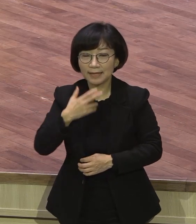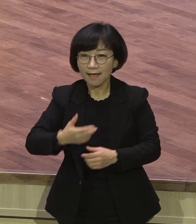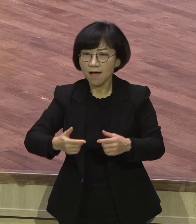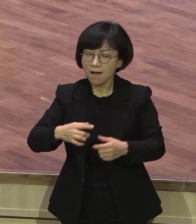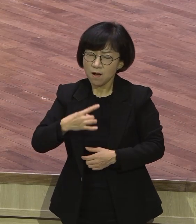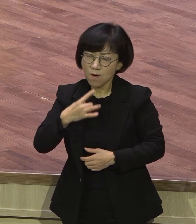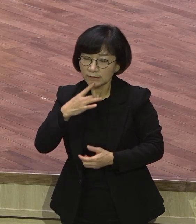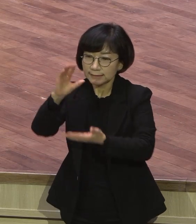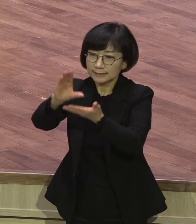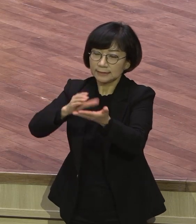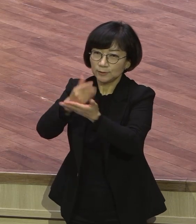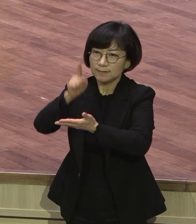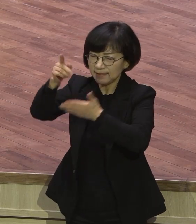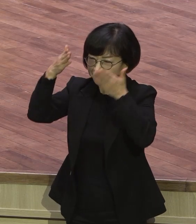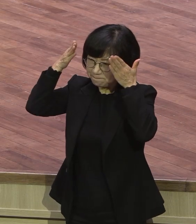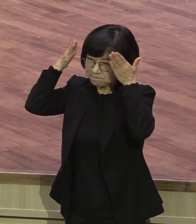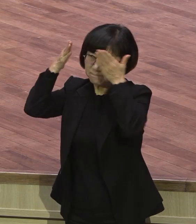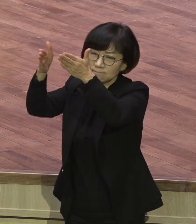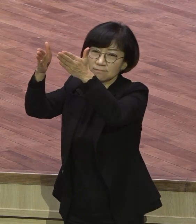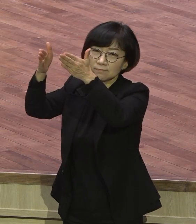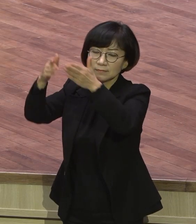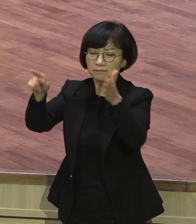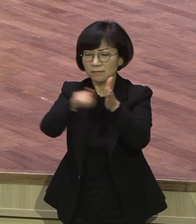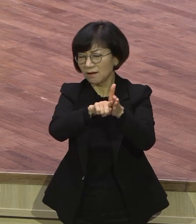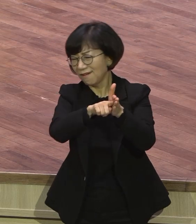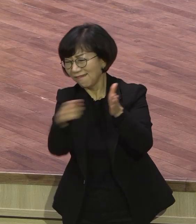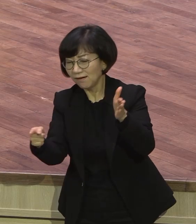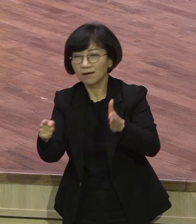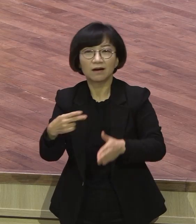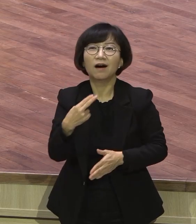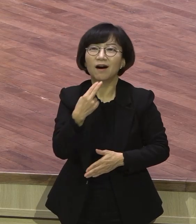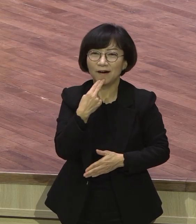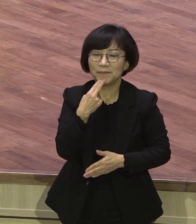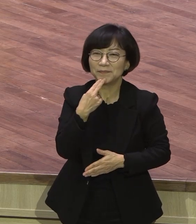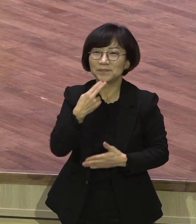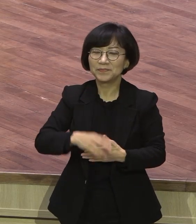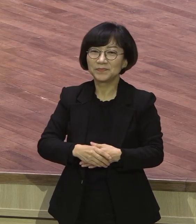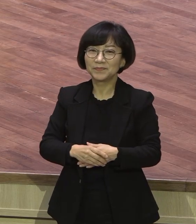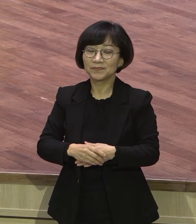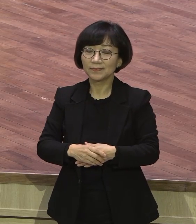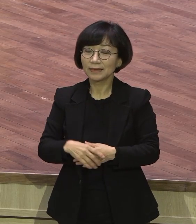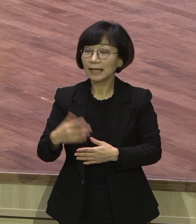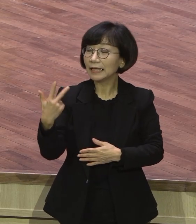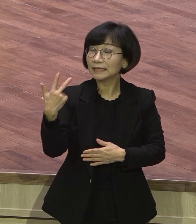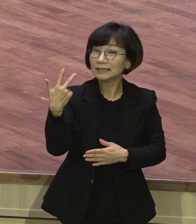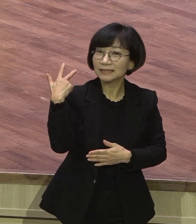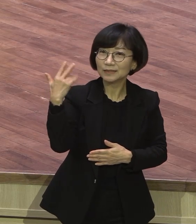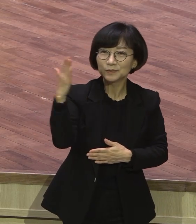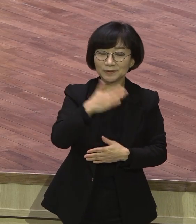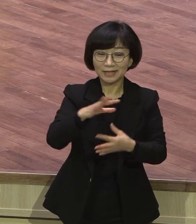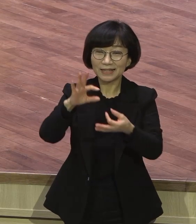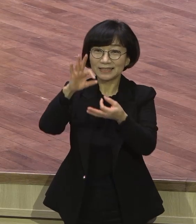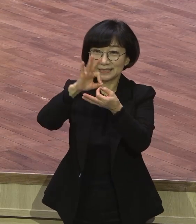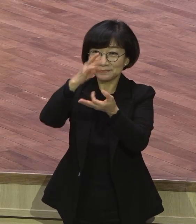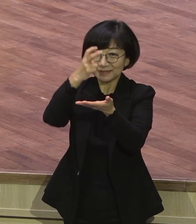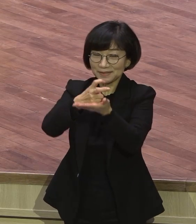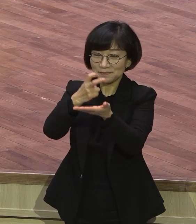사람들의 이 신앙생활의 자세예요. 우리가 지난 시간부터 십계명의 말씀을 살펴고 있는데,